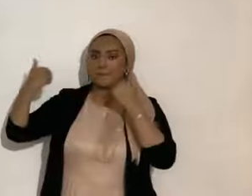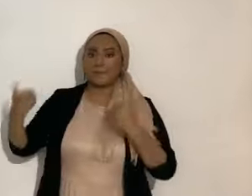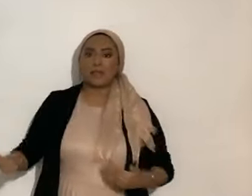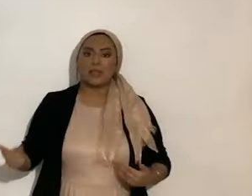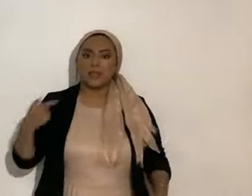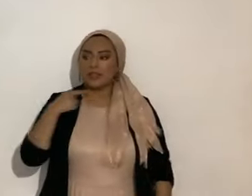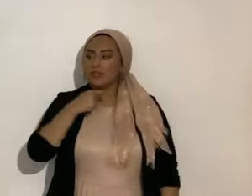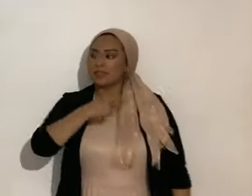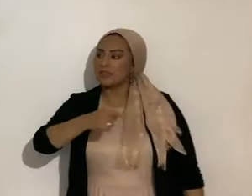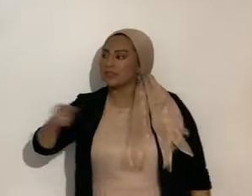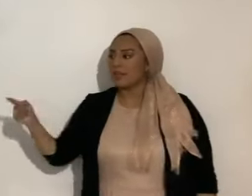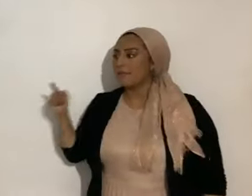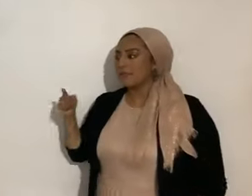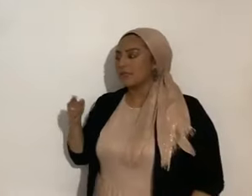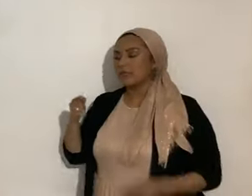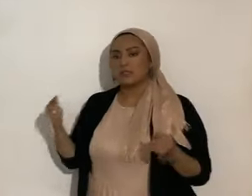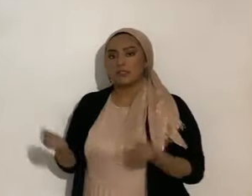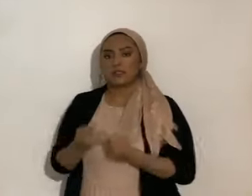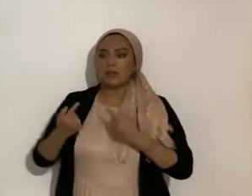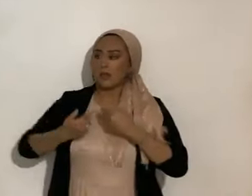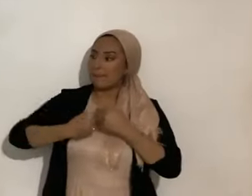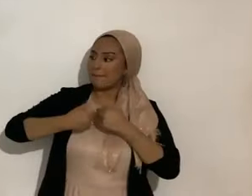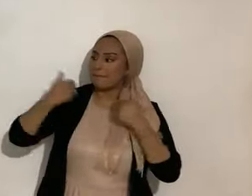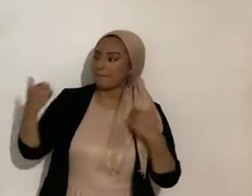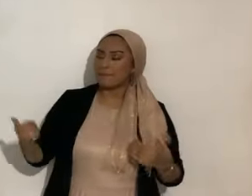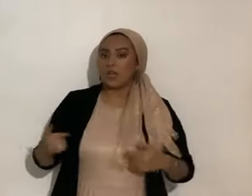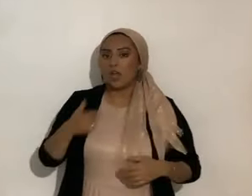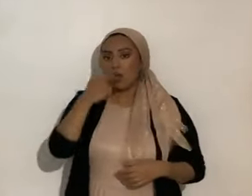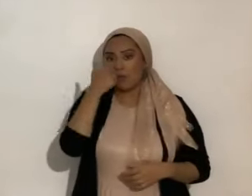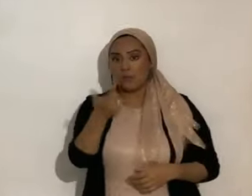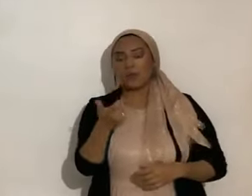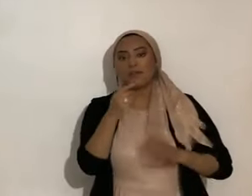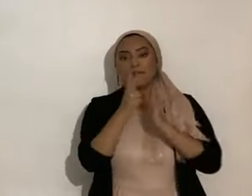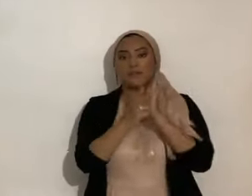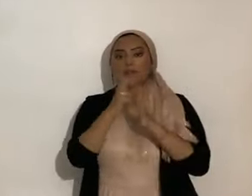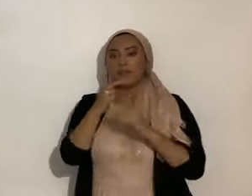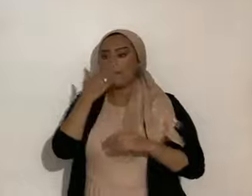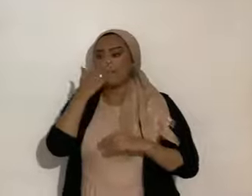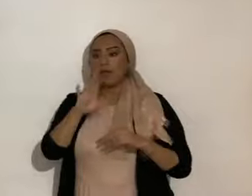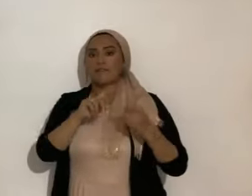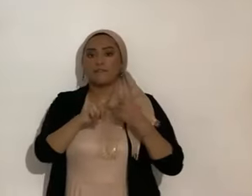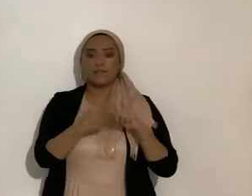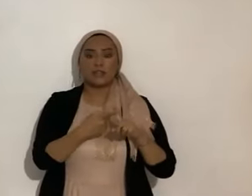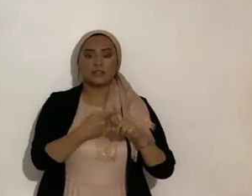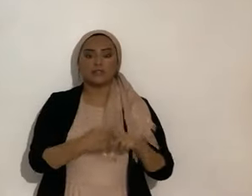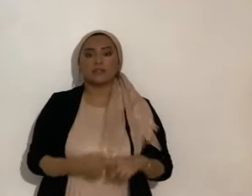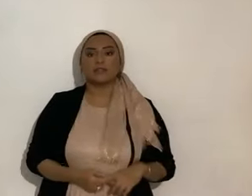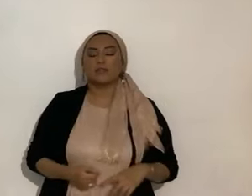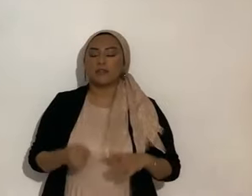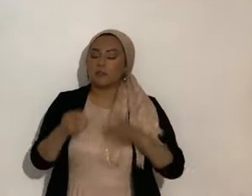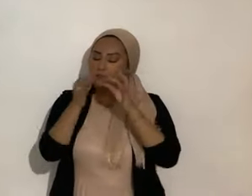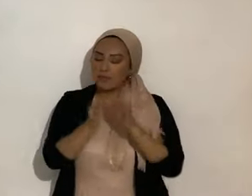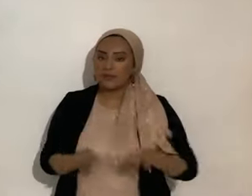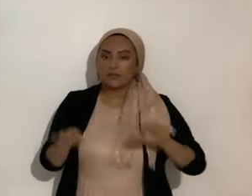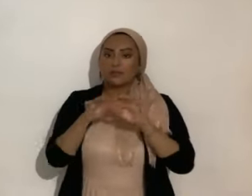tales, apártate de los tales. Vean el tema de las malas influencias. Entonces eso, apártate de los tales, es